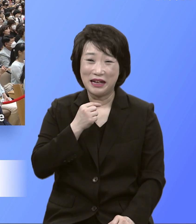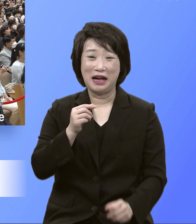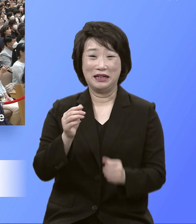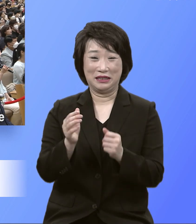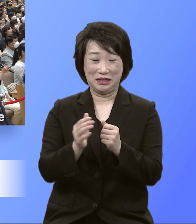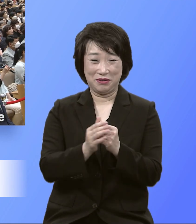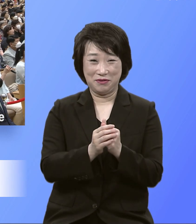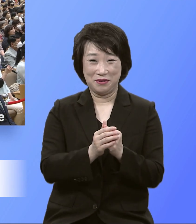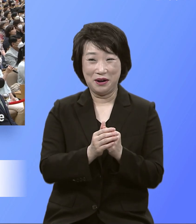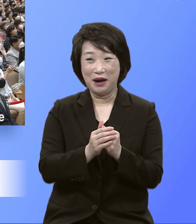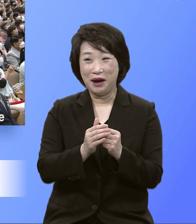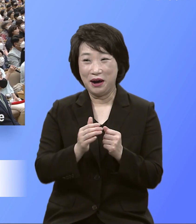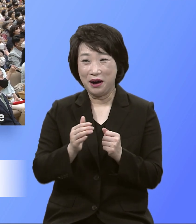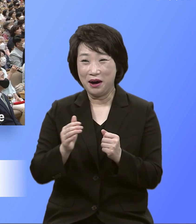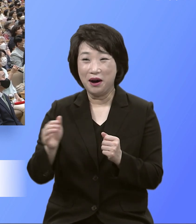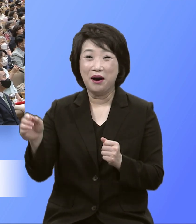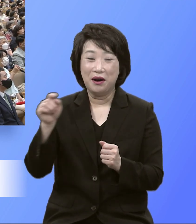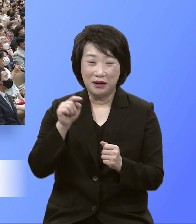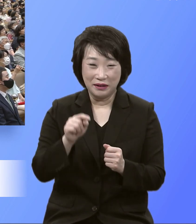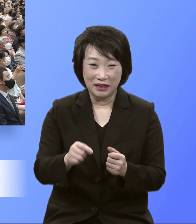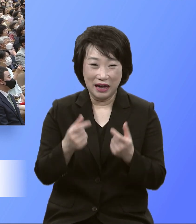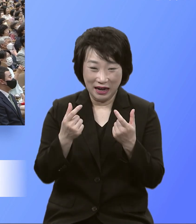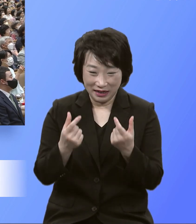뜻대로 살기를